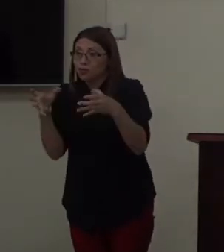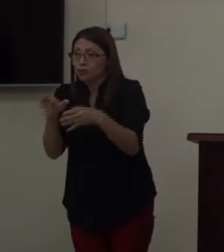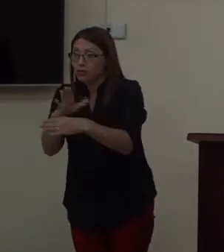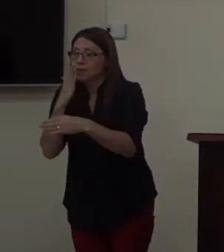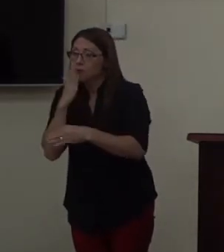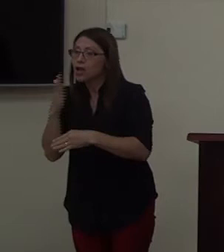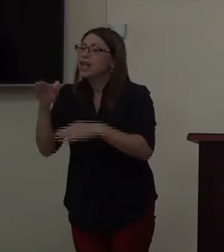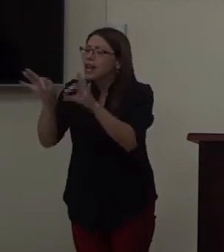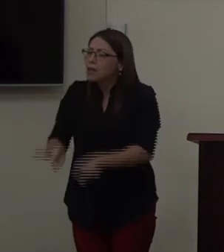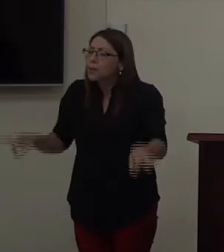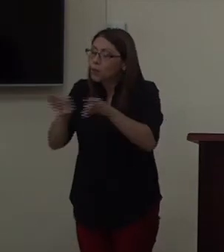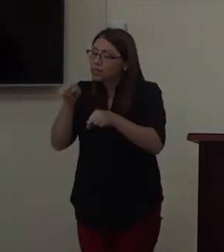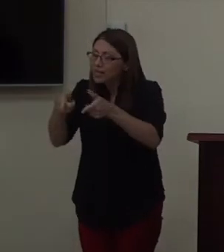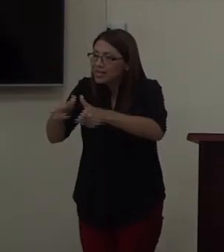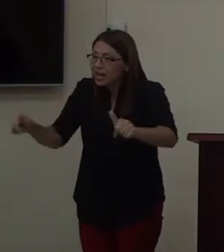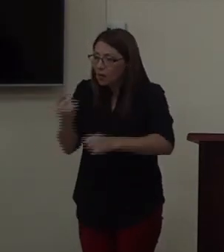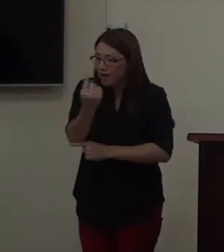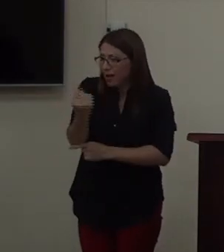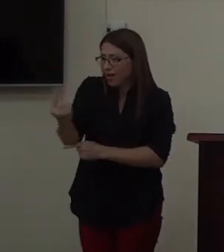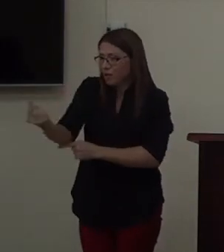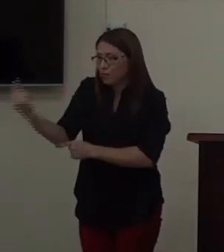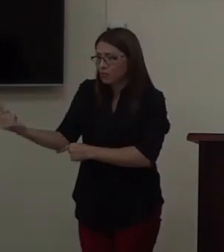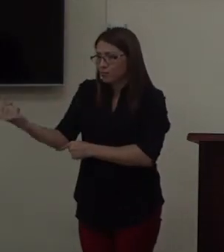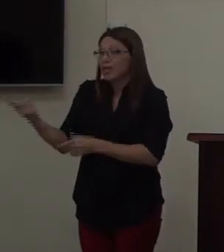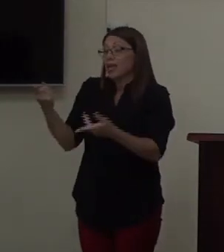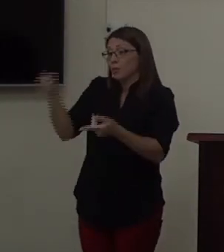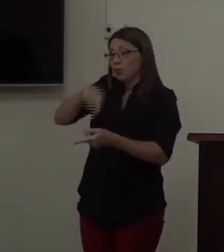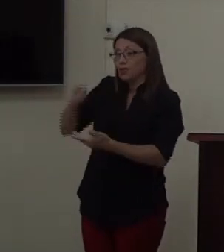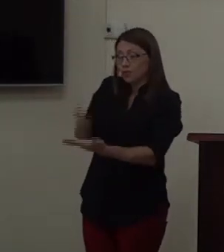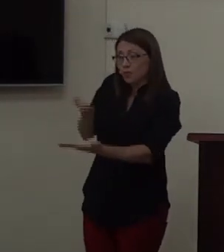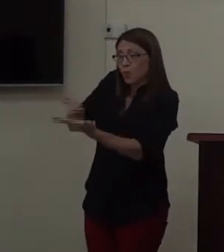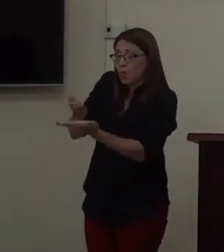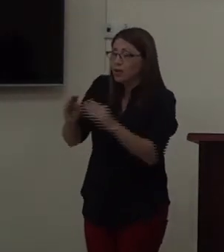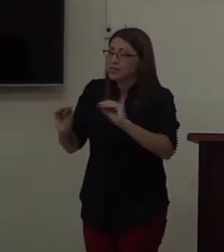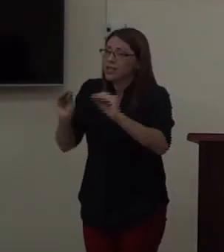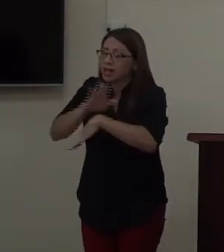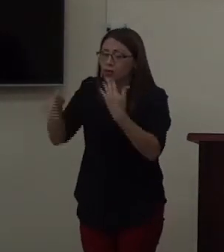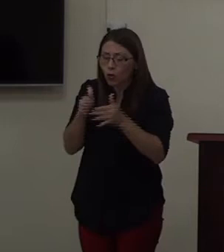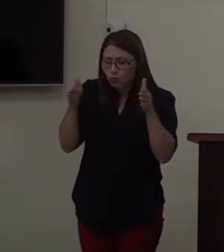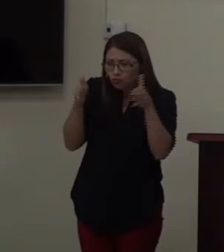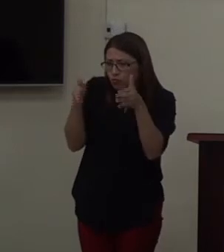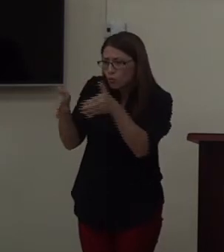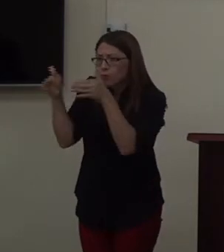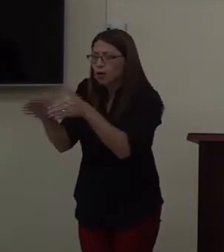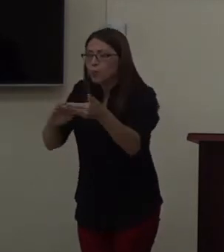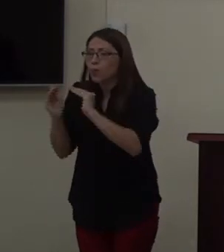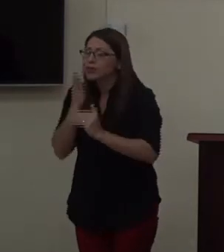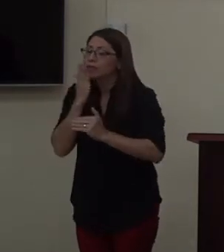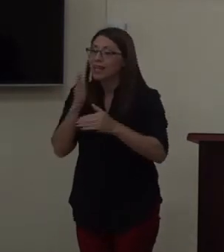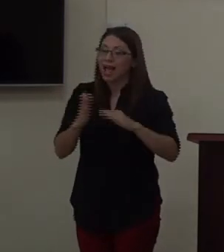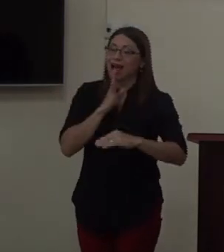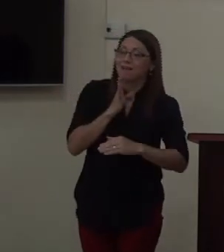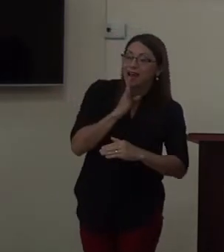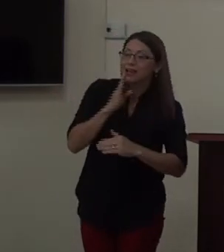enseñanza de dicha lengua a cada uno de los ciudadanos. Y por ello se propone enseñar a todos los núcleos de la población indígena a hablar, escribir y